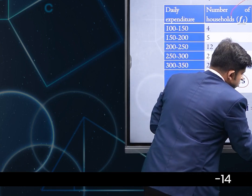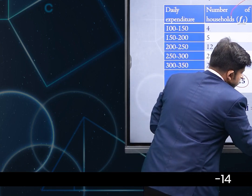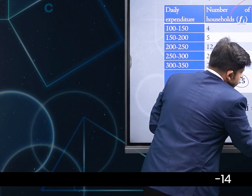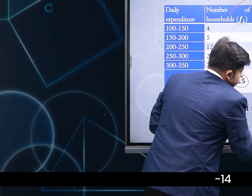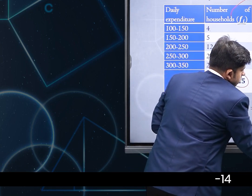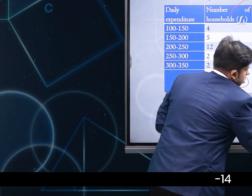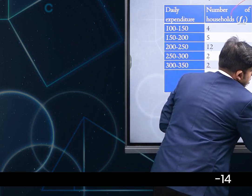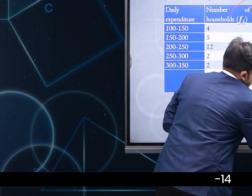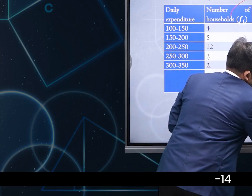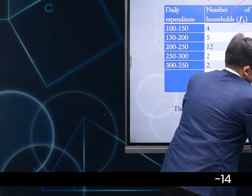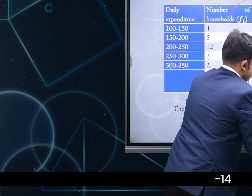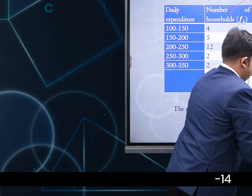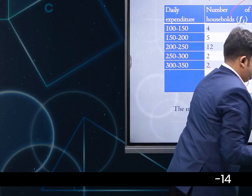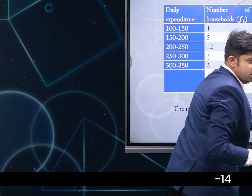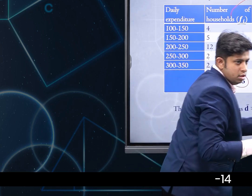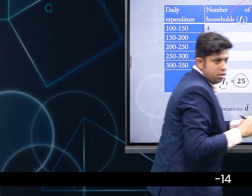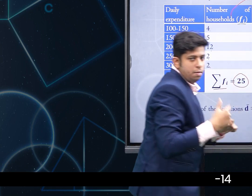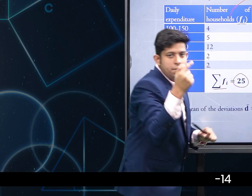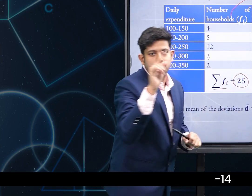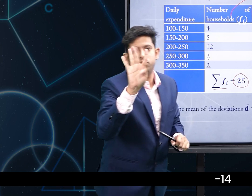ஈடு கழித்தல் 14.